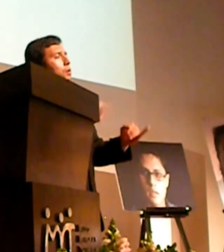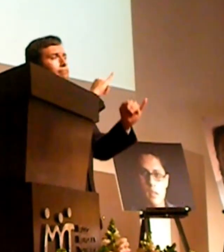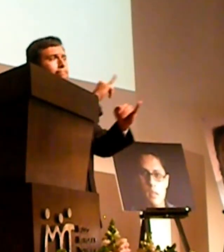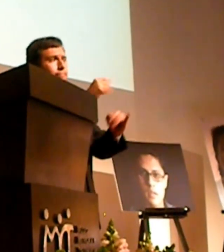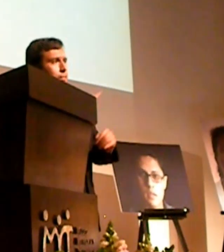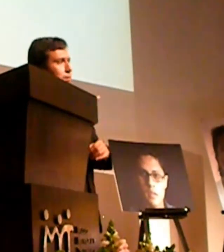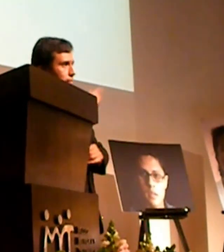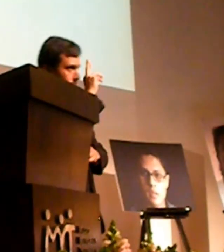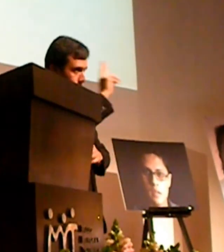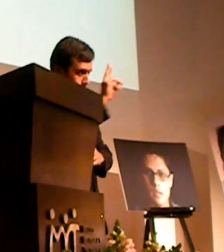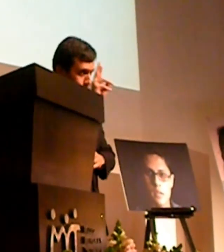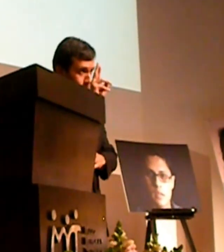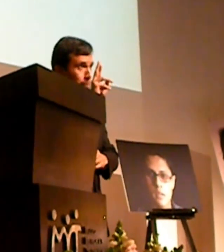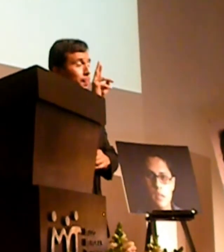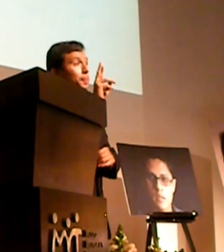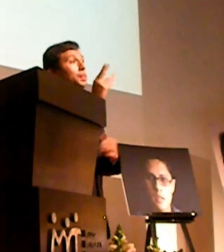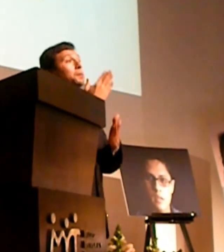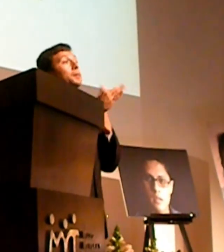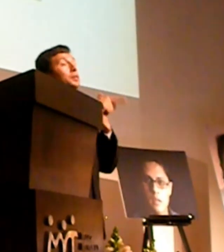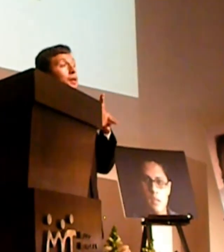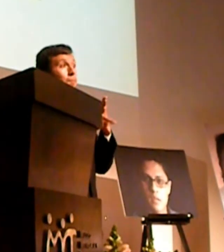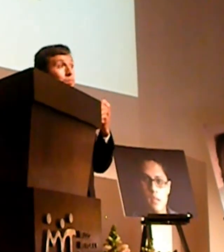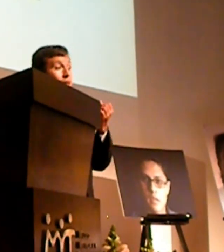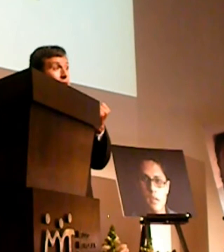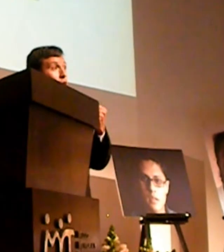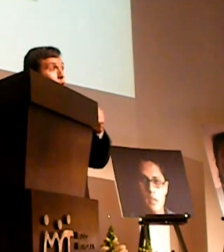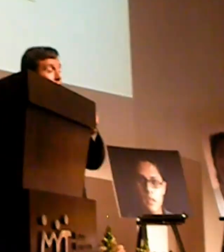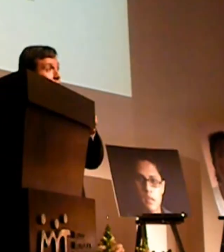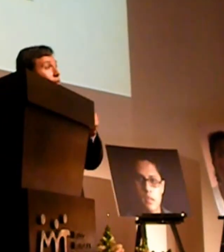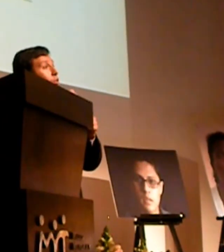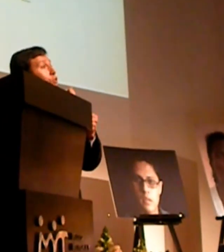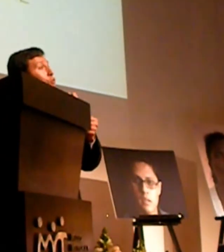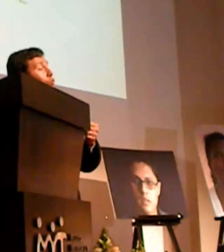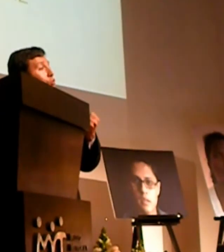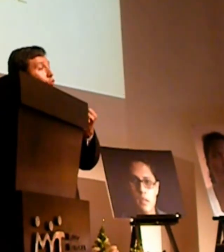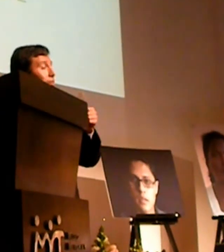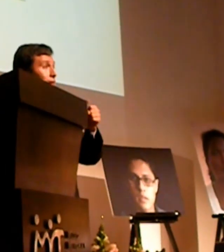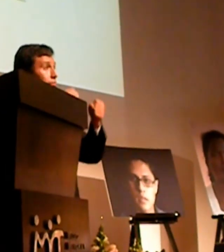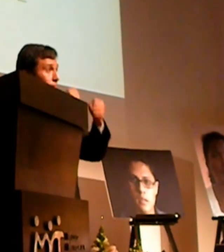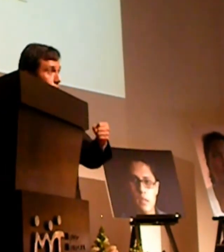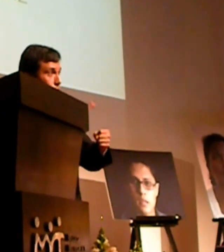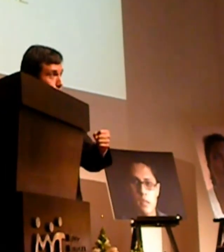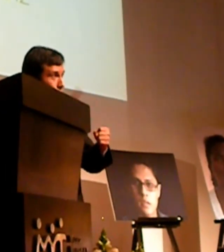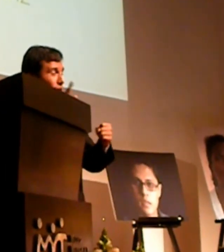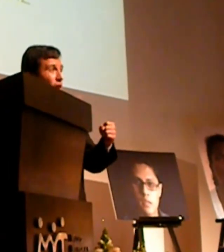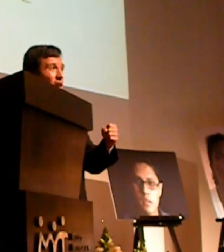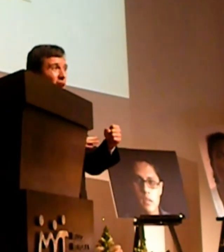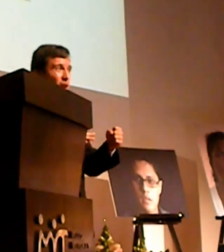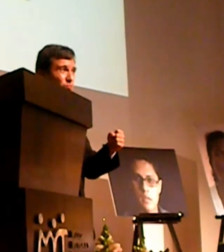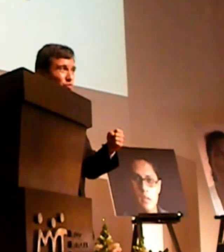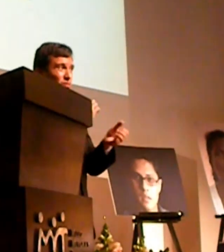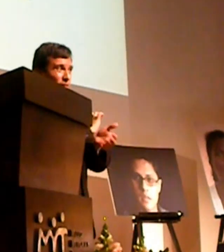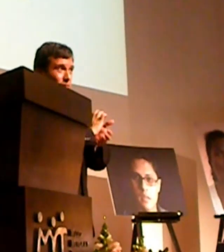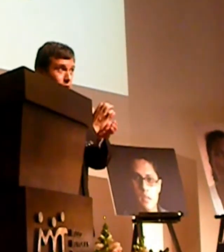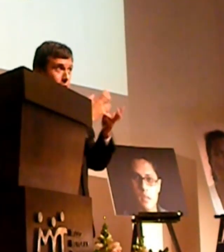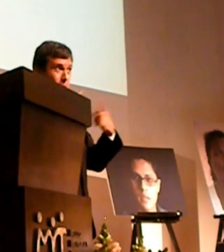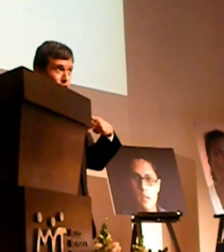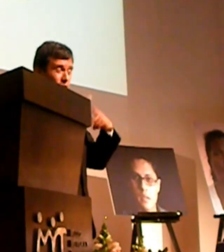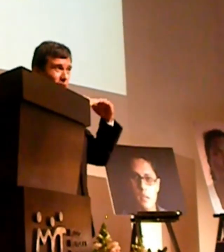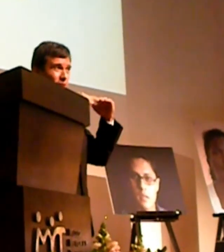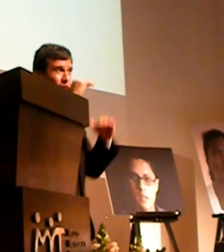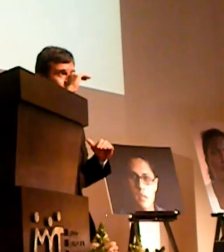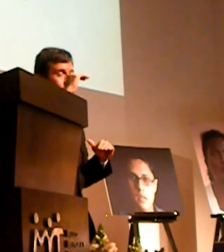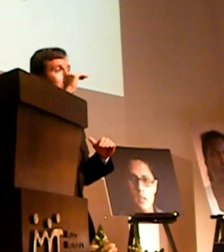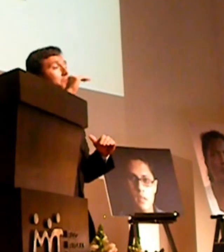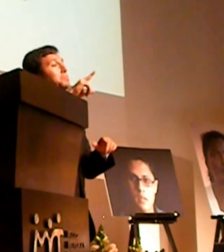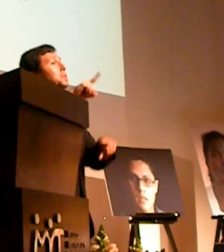Trabajar para que la seguridad social no haga distinciones irrazonables, injustas o desventajosas entre las personas en razón de